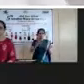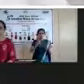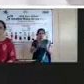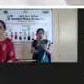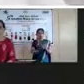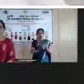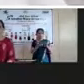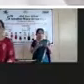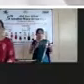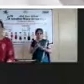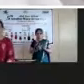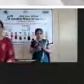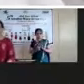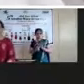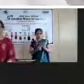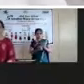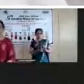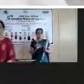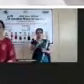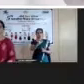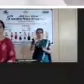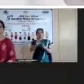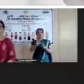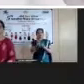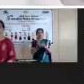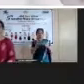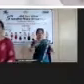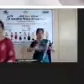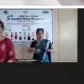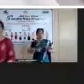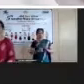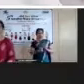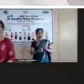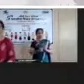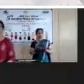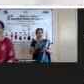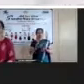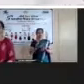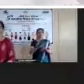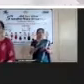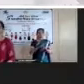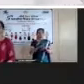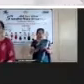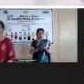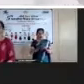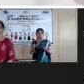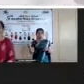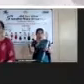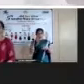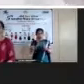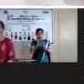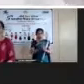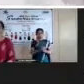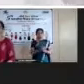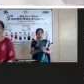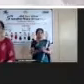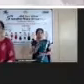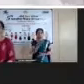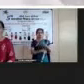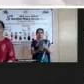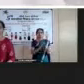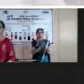प्रदर्शनी, पारंपरिक परिधान प्रदर्शन और पारंपरिक सांस्कृतिक महोत्सव में भाग लेंगे। दिव्यांगजन सशक्तिकरण विभाग के